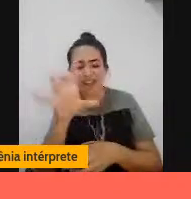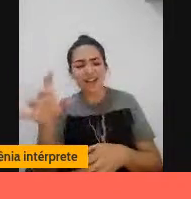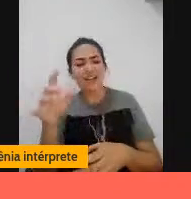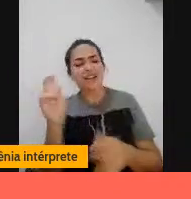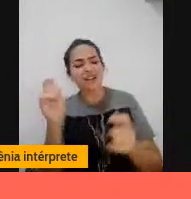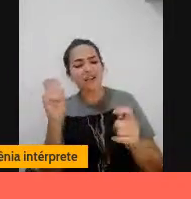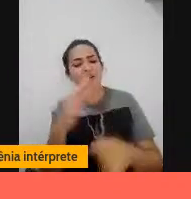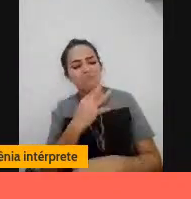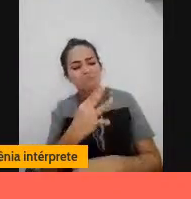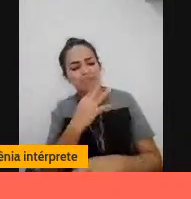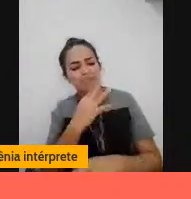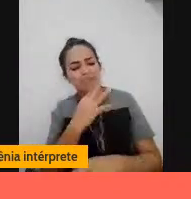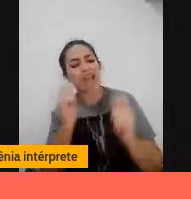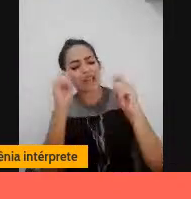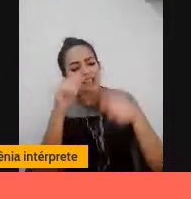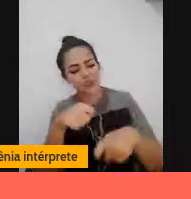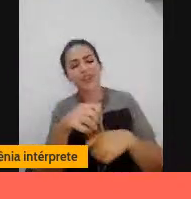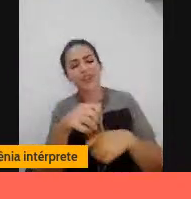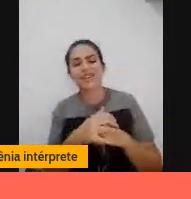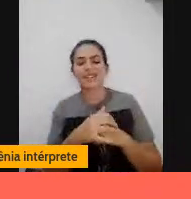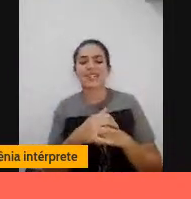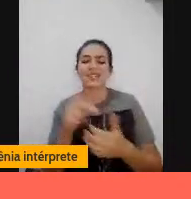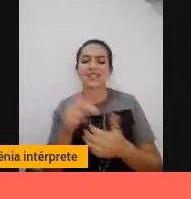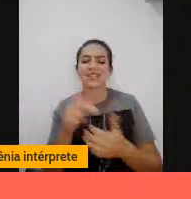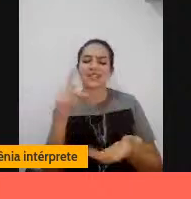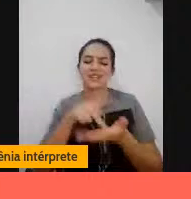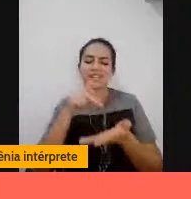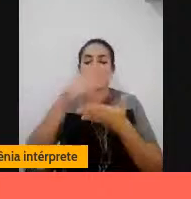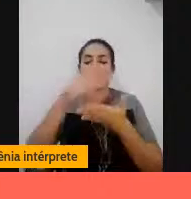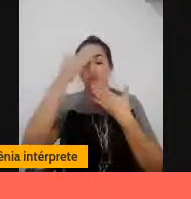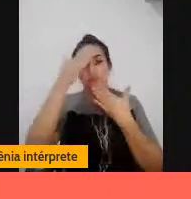assim, de verdade mesmo, só tenho a agradecer a todos.